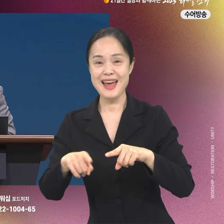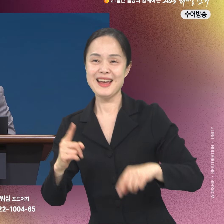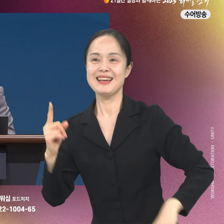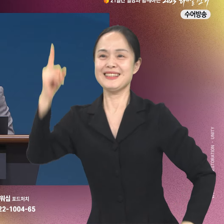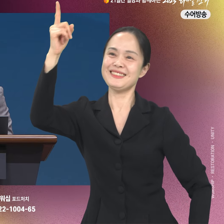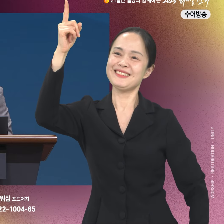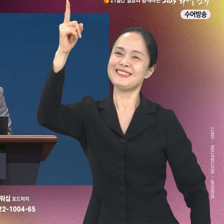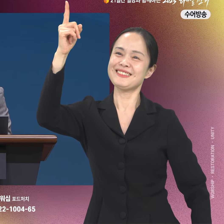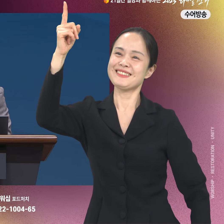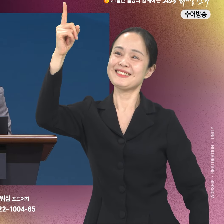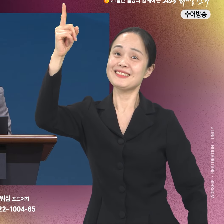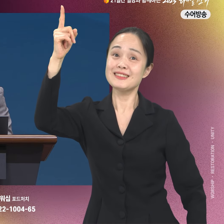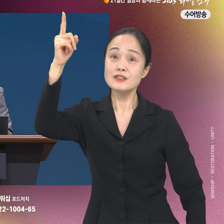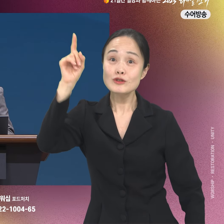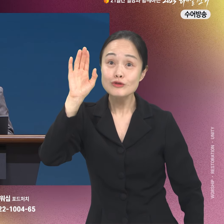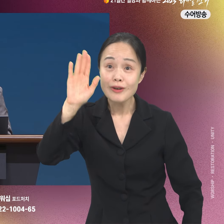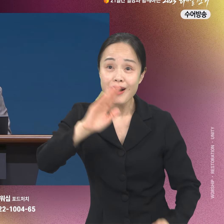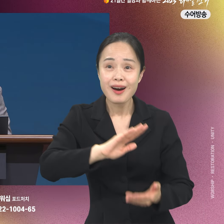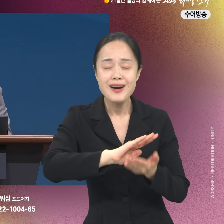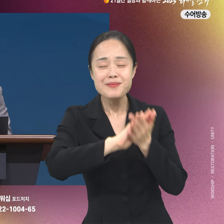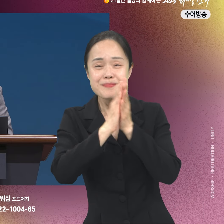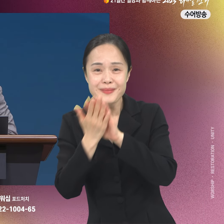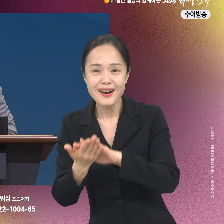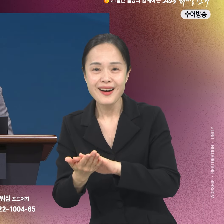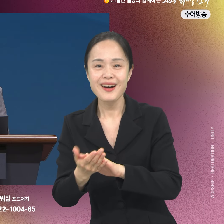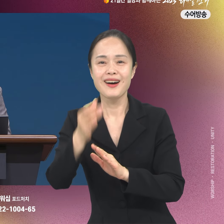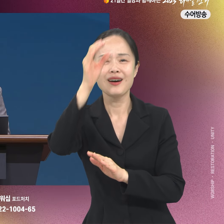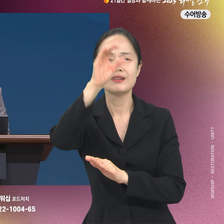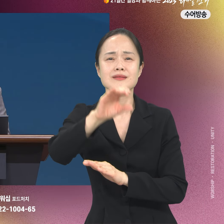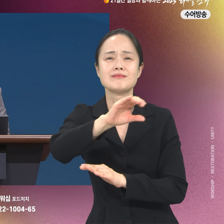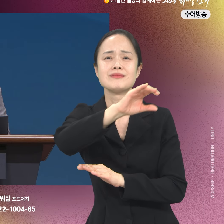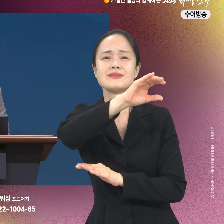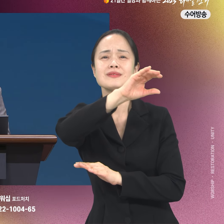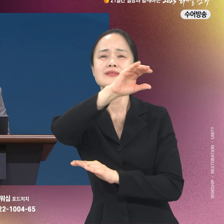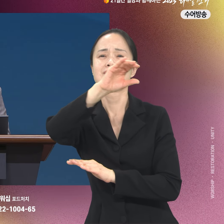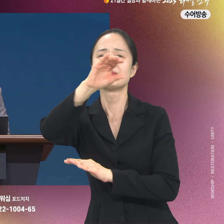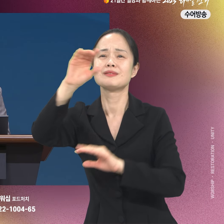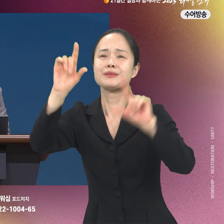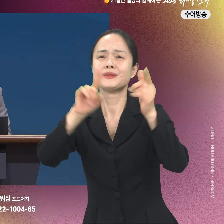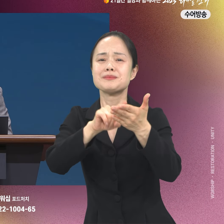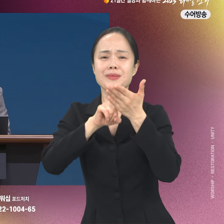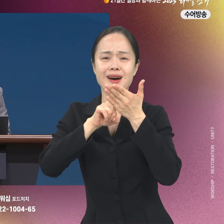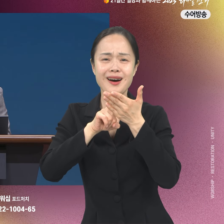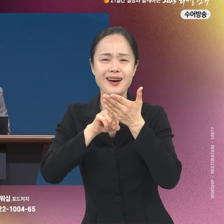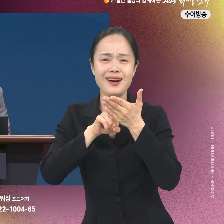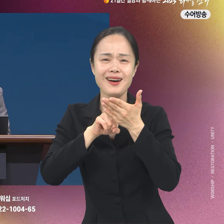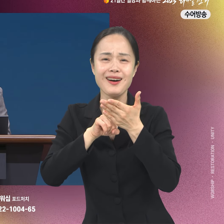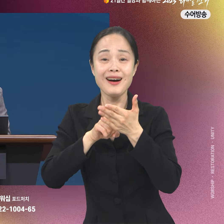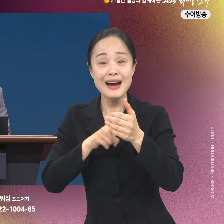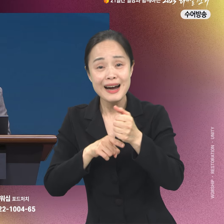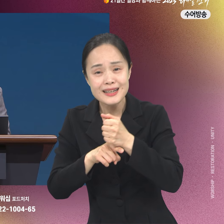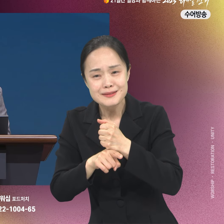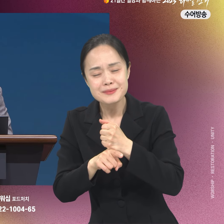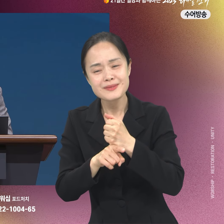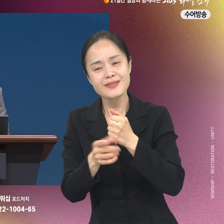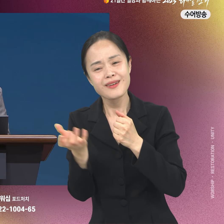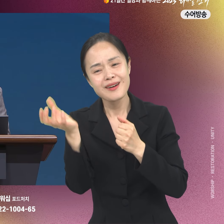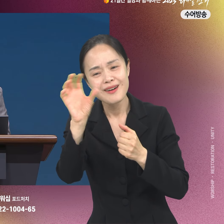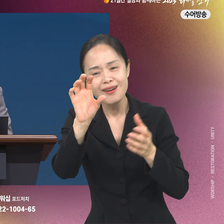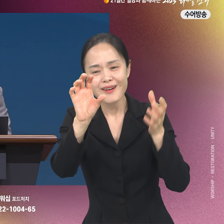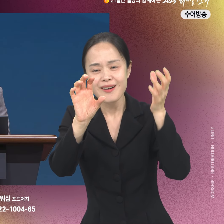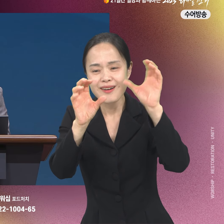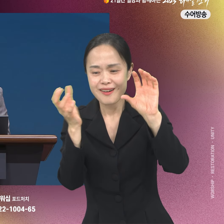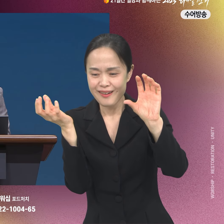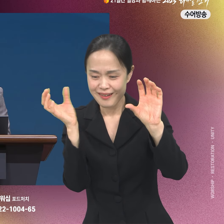등등등. 많은 것들을 저는 성서 안에서,